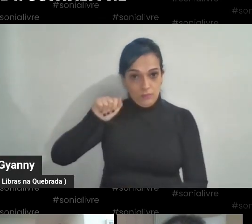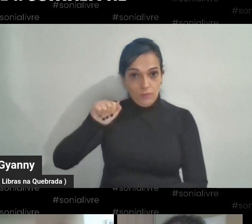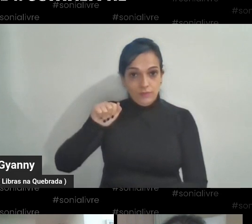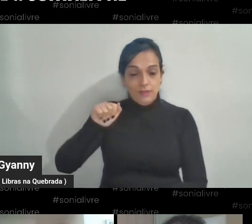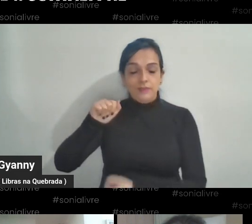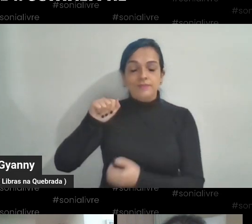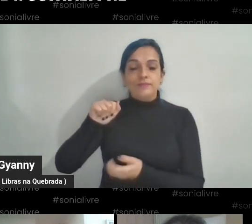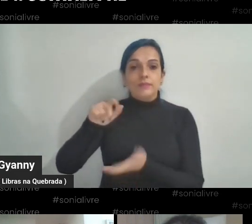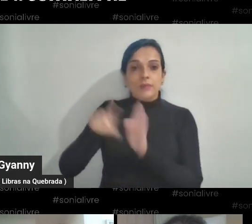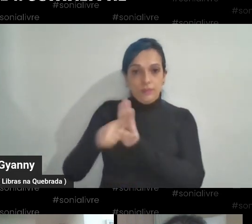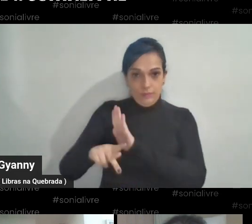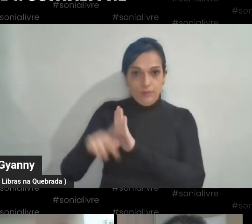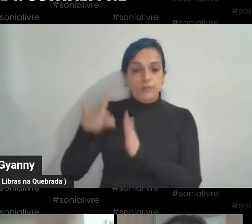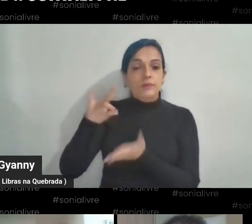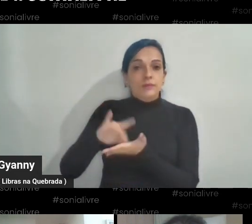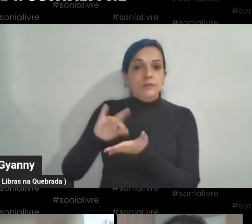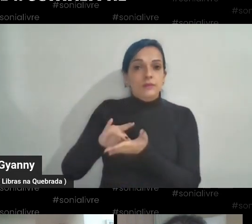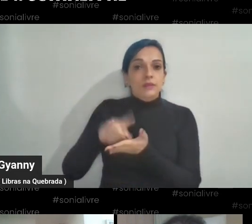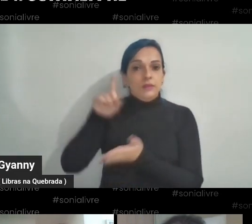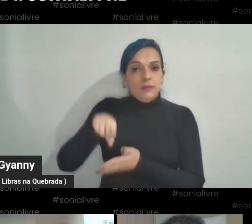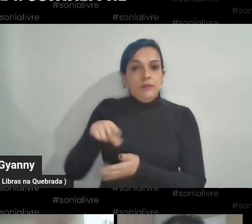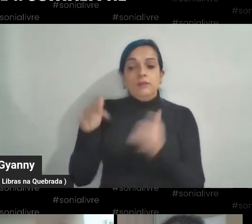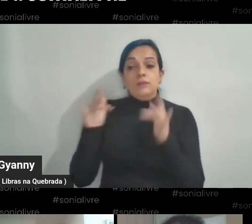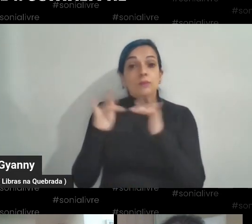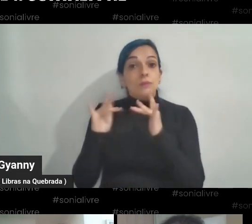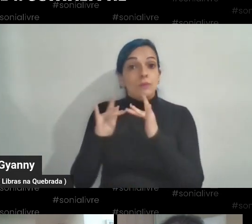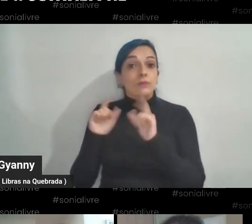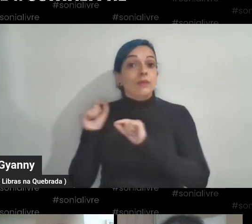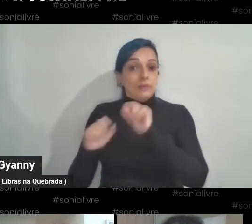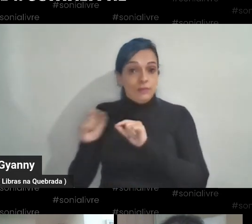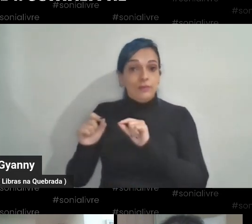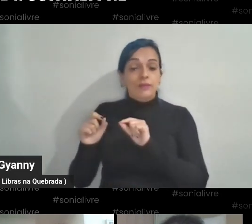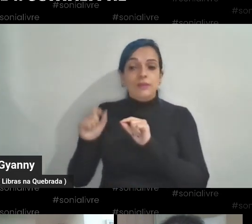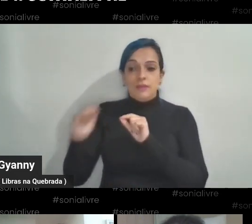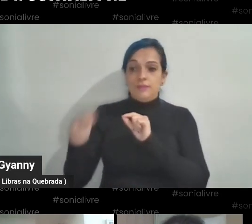está entrando em contato com o parlamentar para que a gente consiga